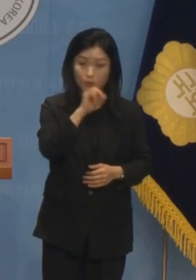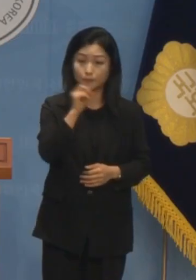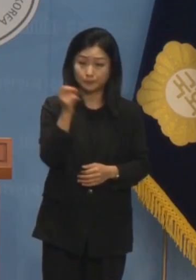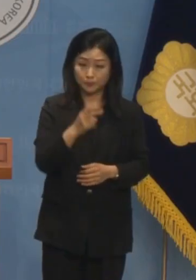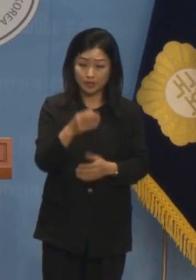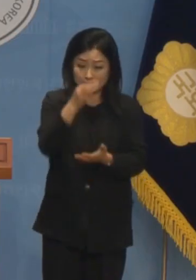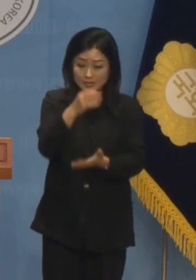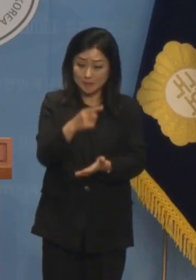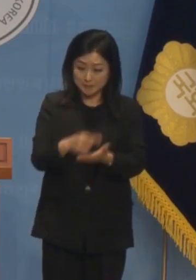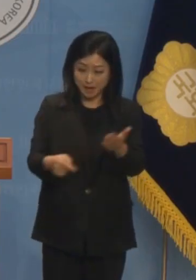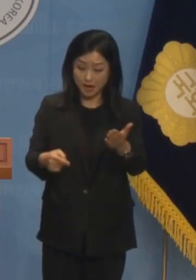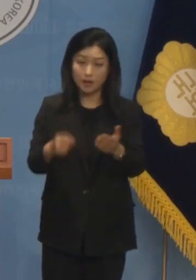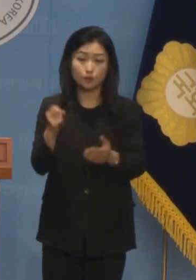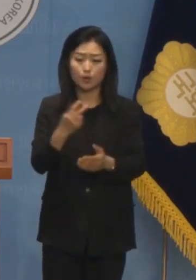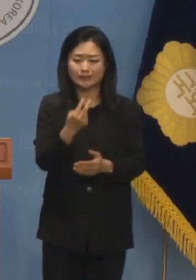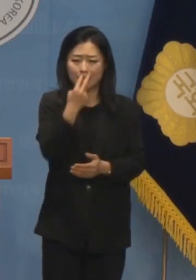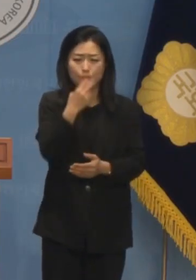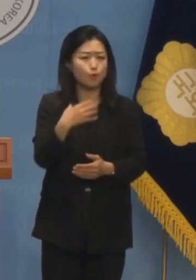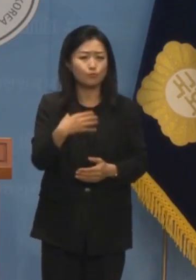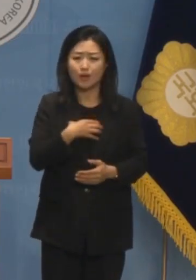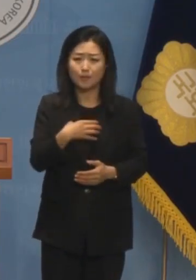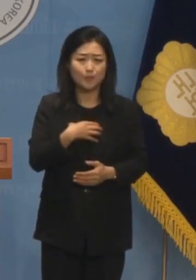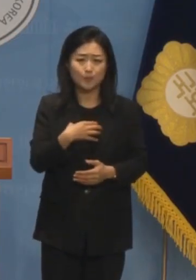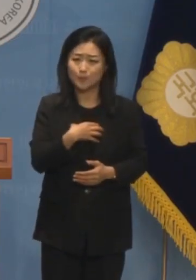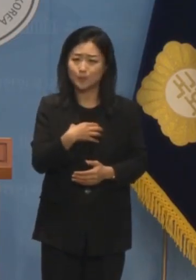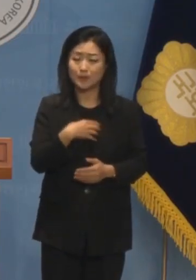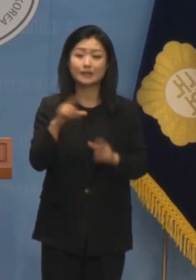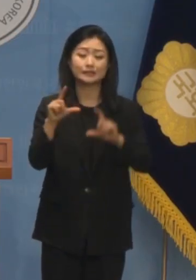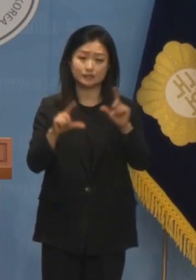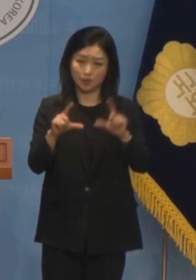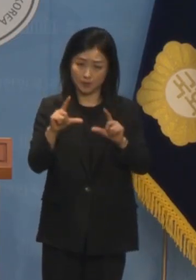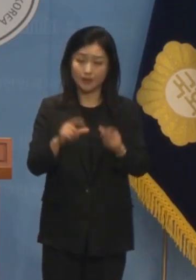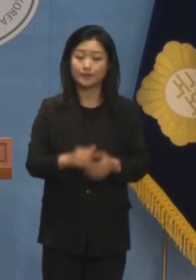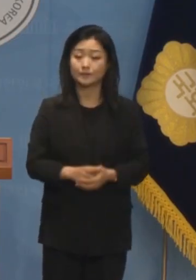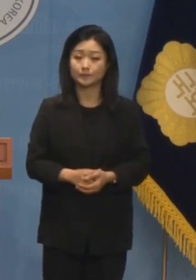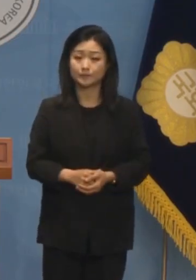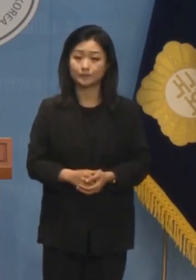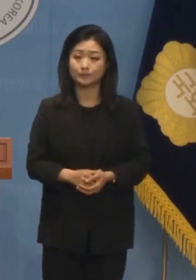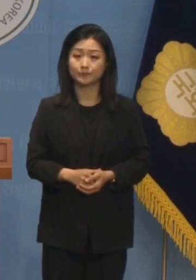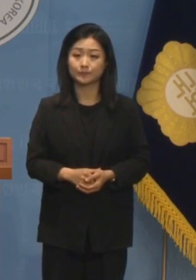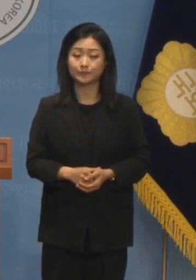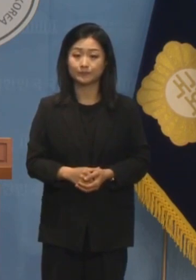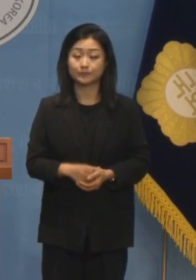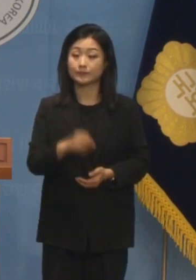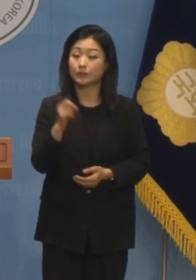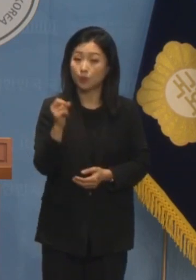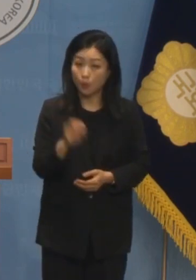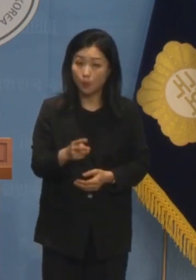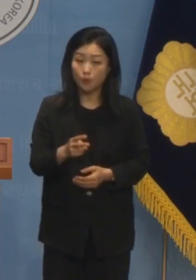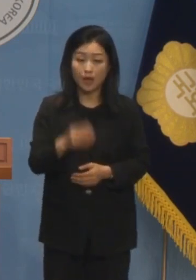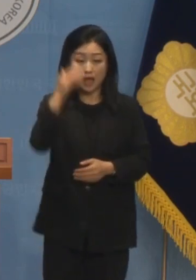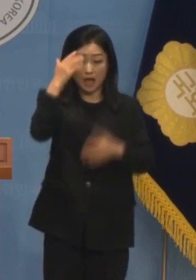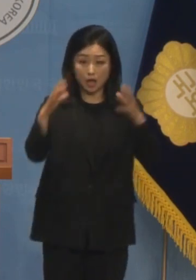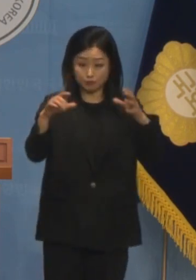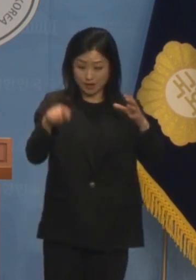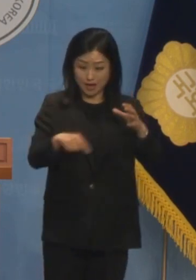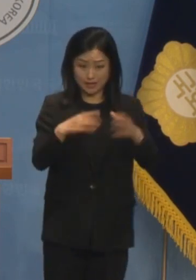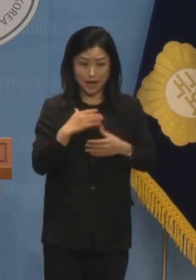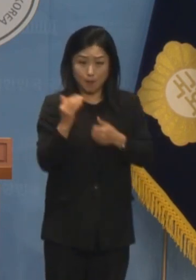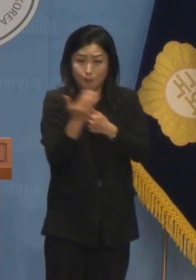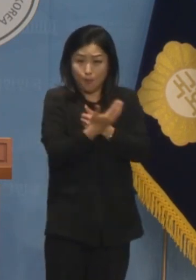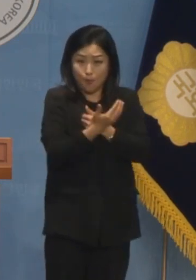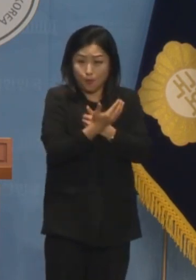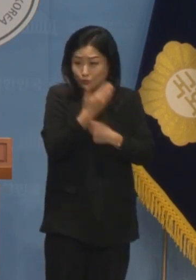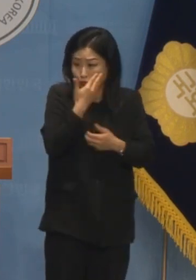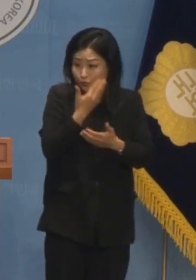재산 피해를 넘어 국민의 생명과 안전이 위협받고 있는 상황입니다. 심지어 대한민국 안보의